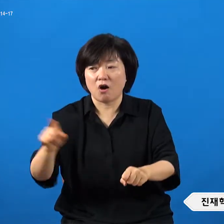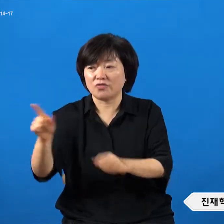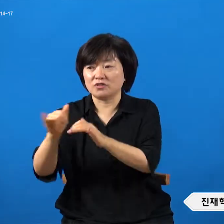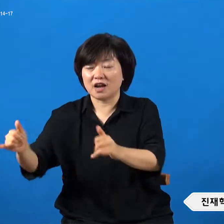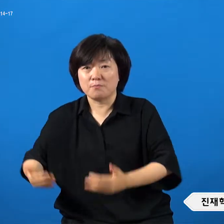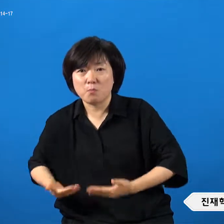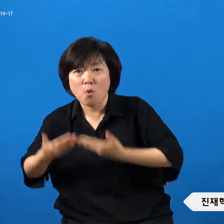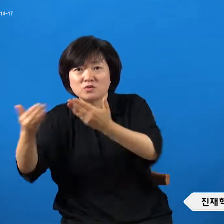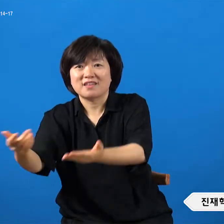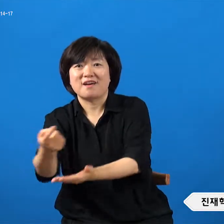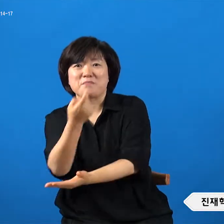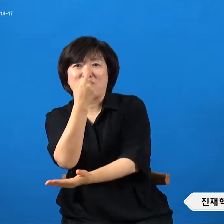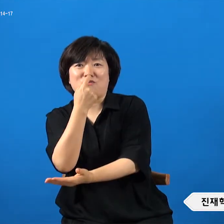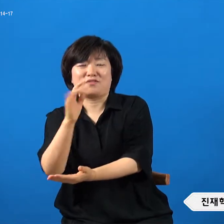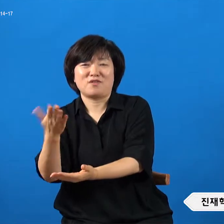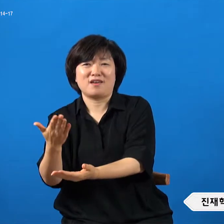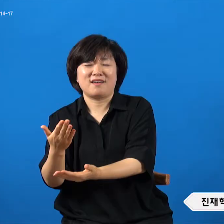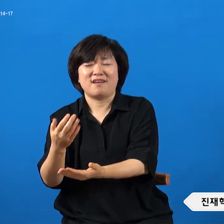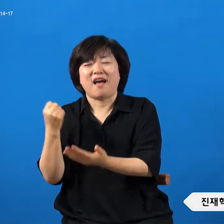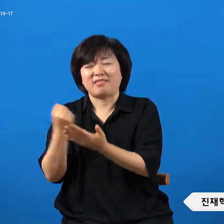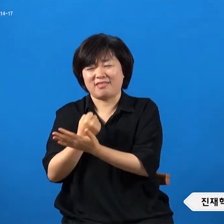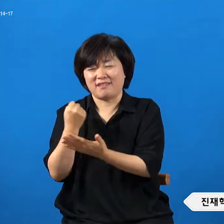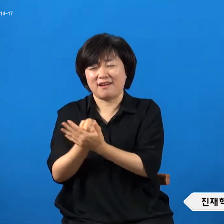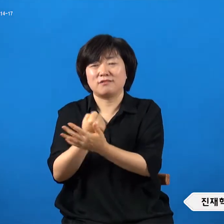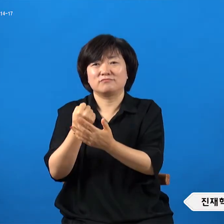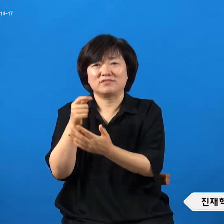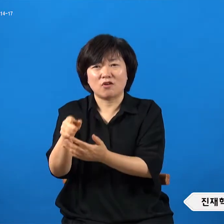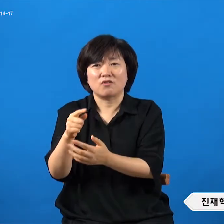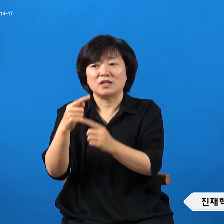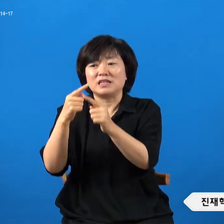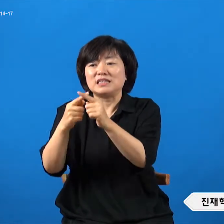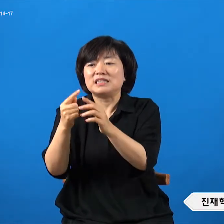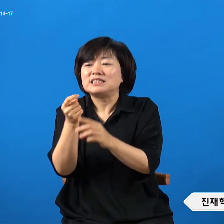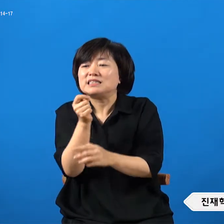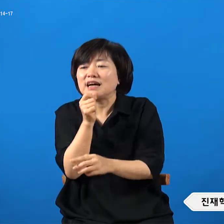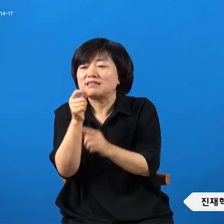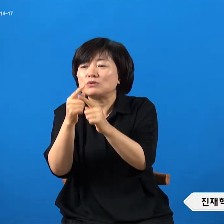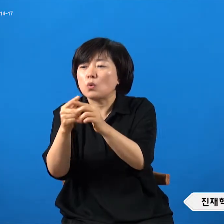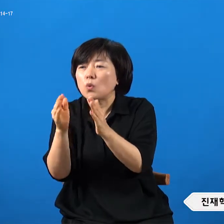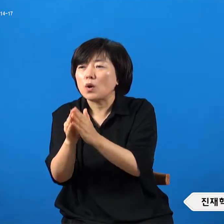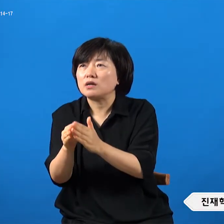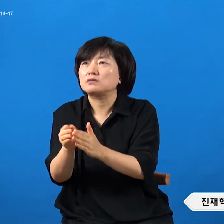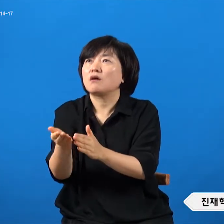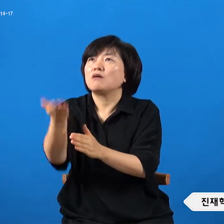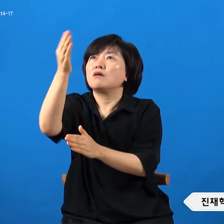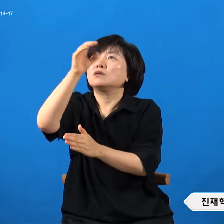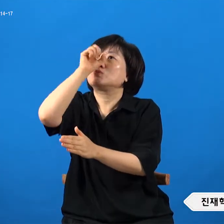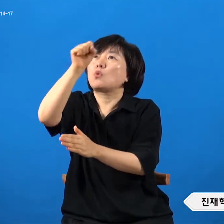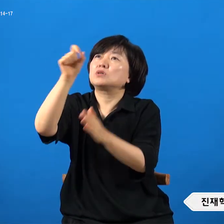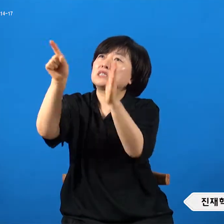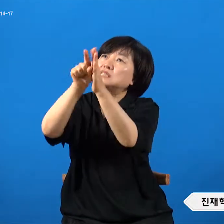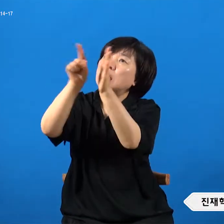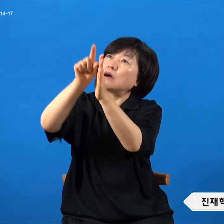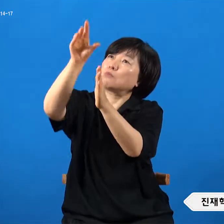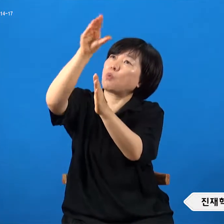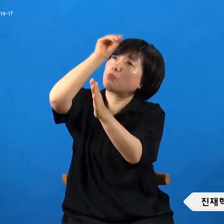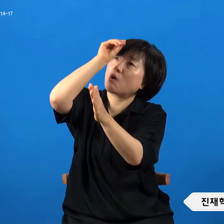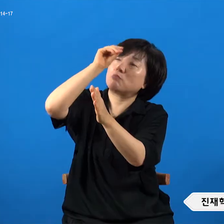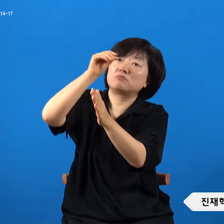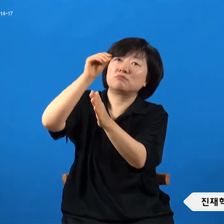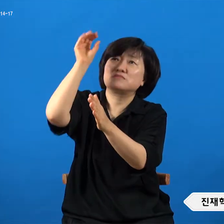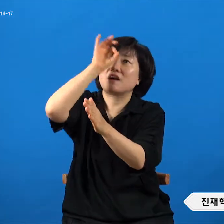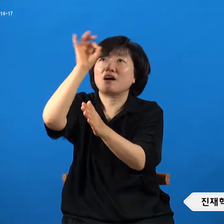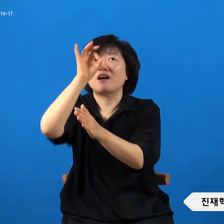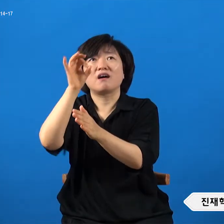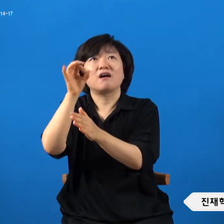일에 더 열심을 갖습니다. 안타깝게도 작은 교회에서 좋은 신앙의 모델을 찾기가 쉽지 않습니다. 그런데 하나님께서